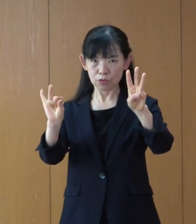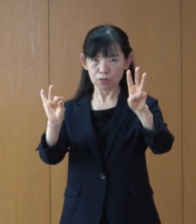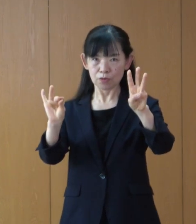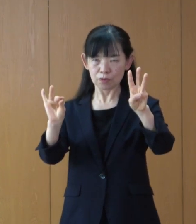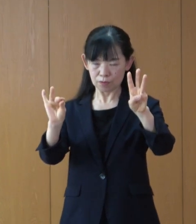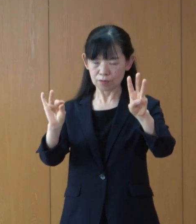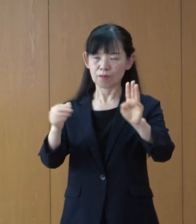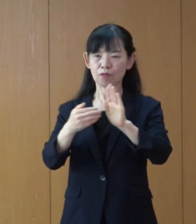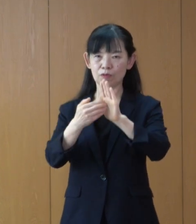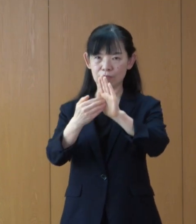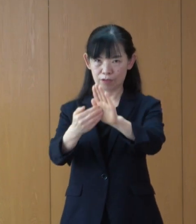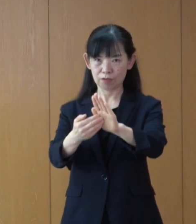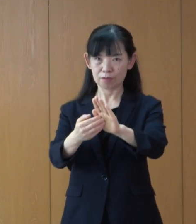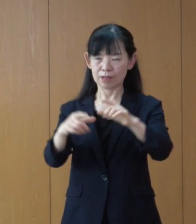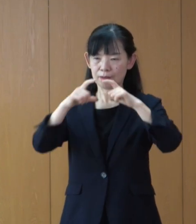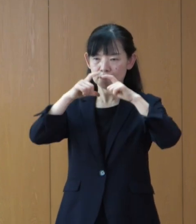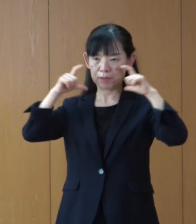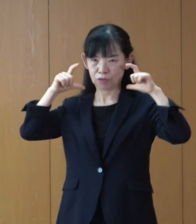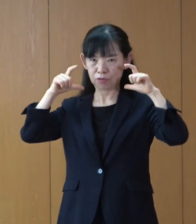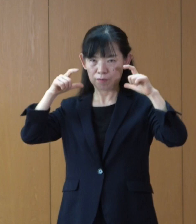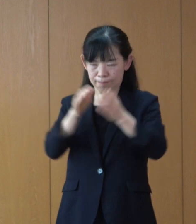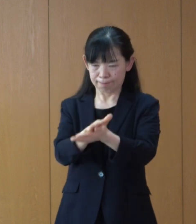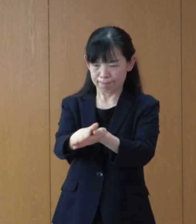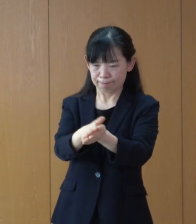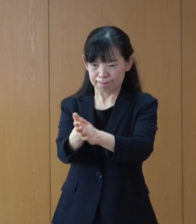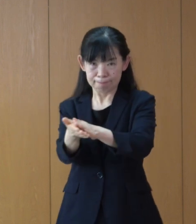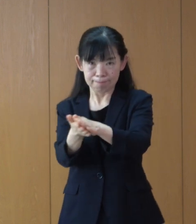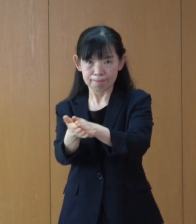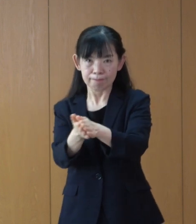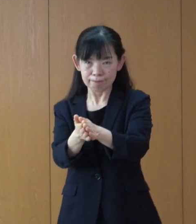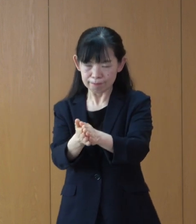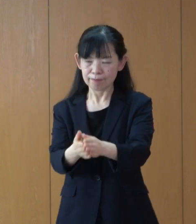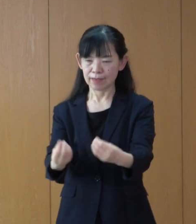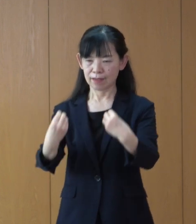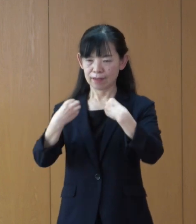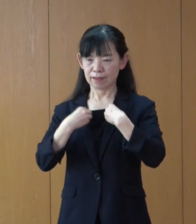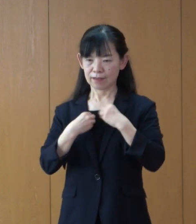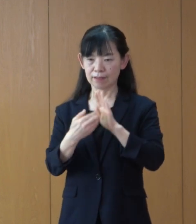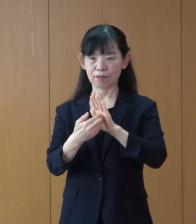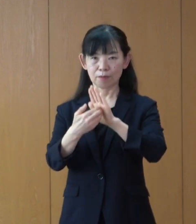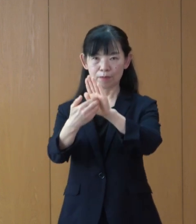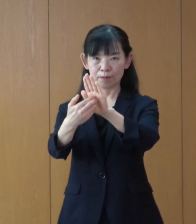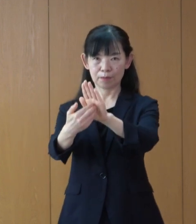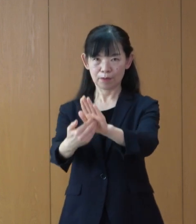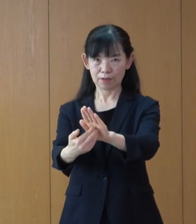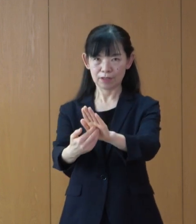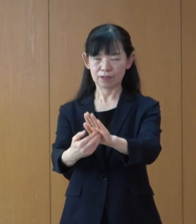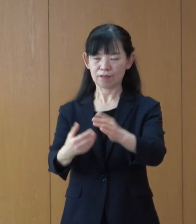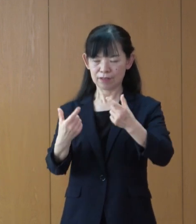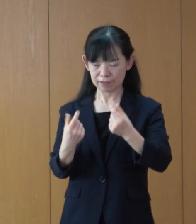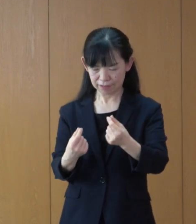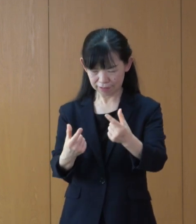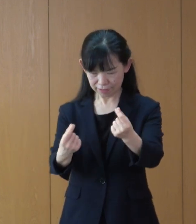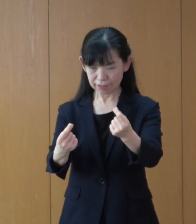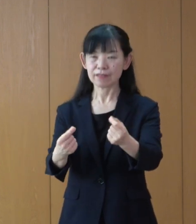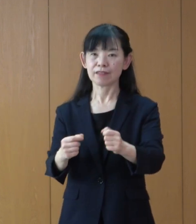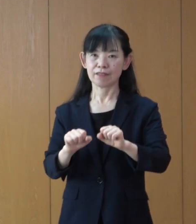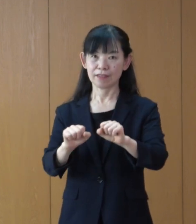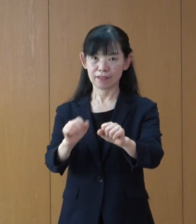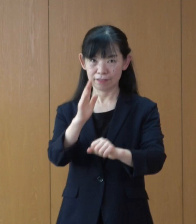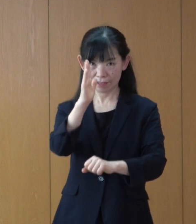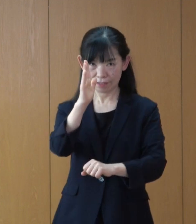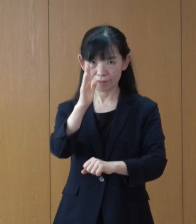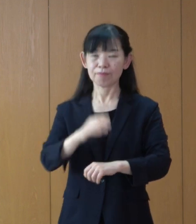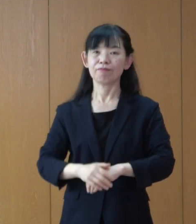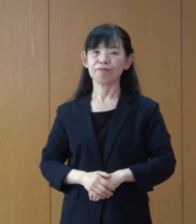スクの着用、手洗いなど感染防止対策を徹底してください。以